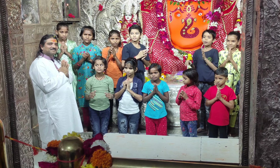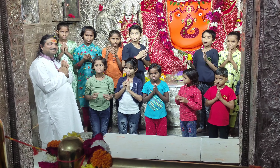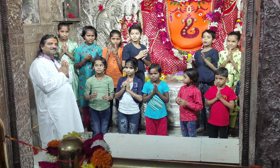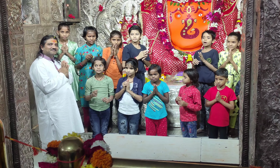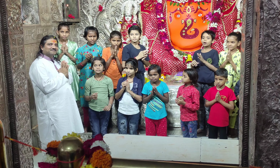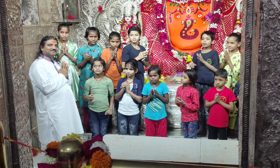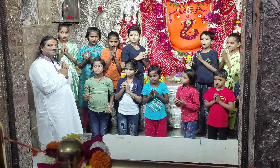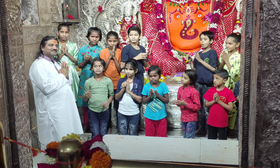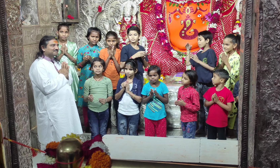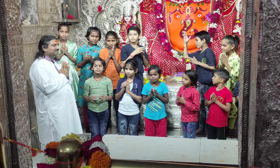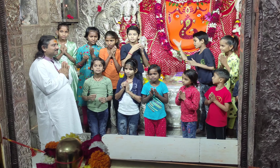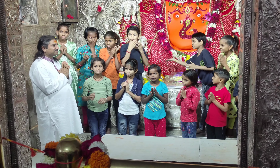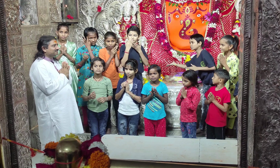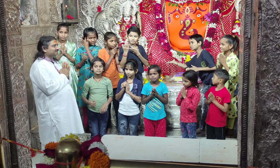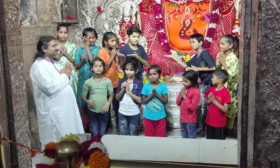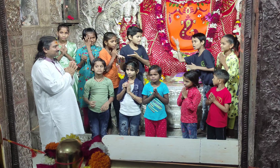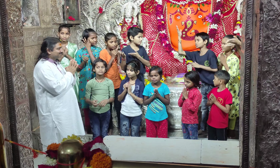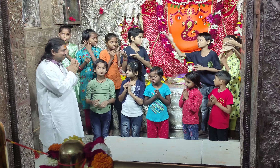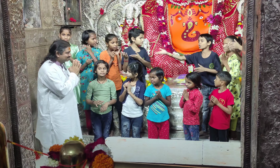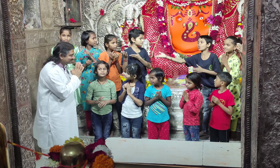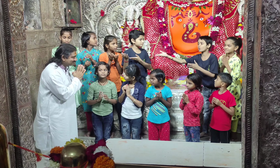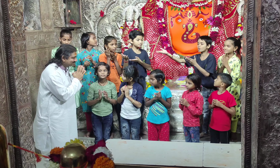पंडित जी को प्रणाम।